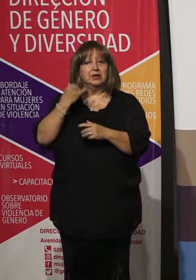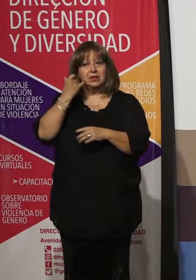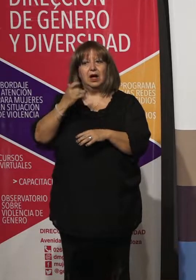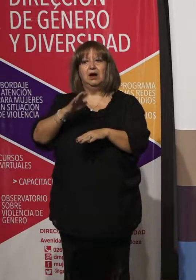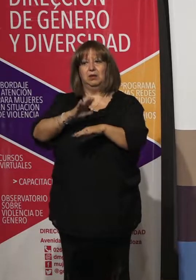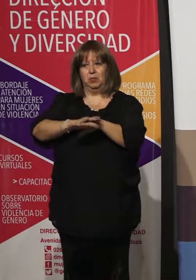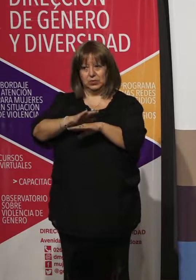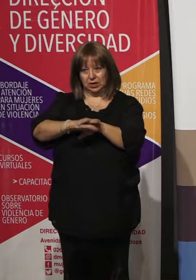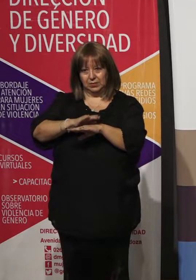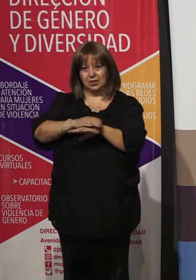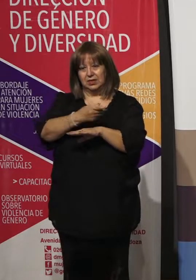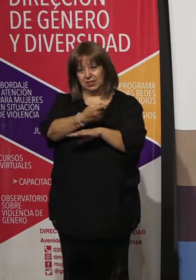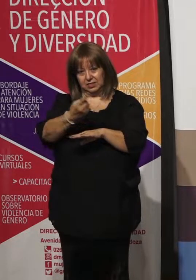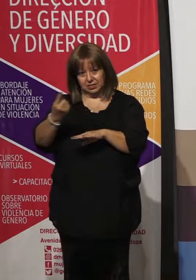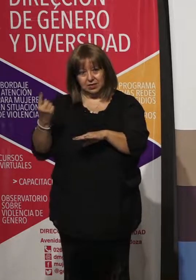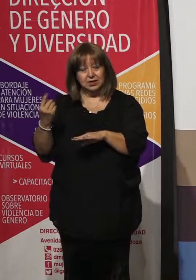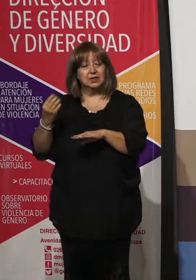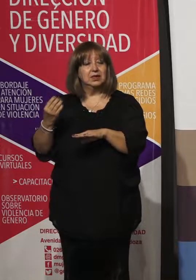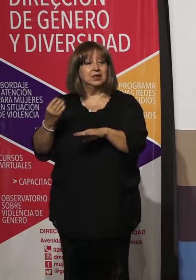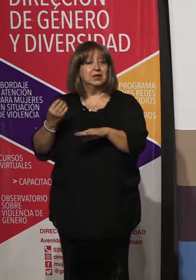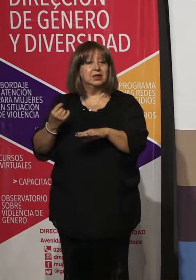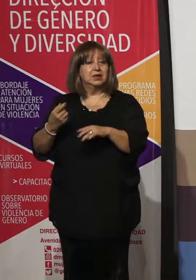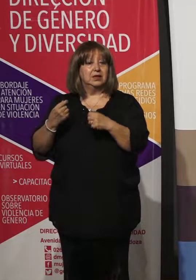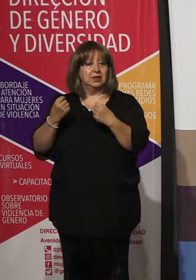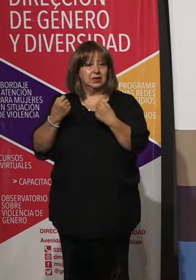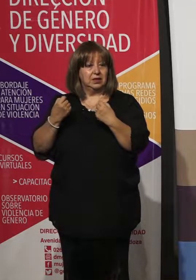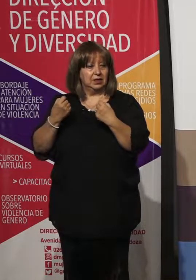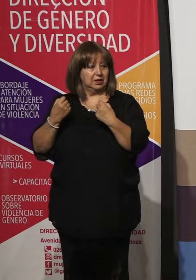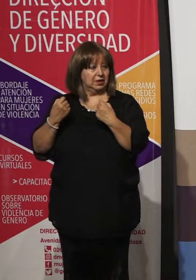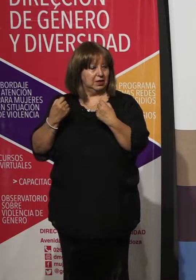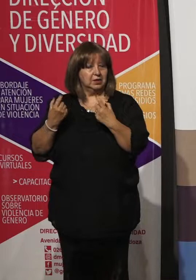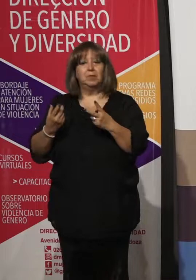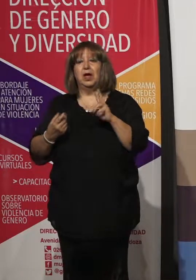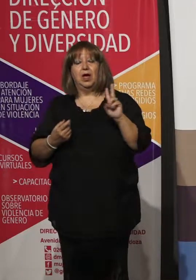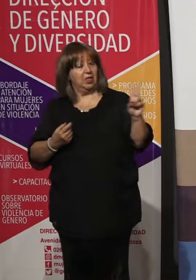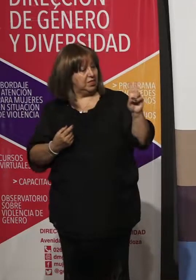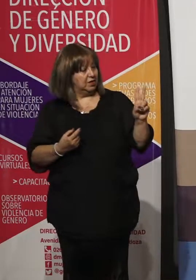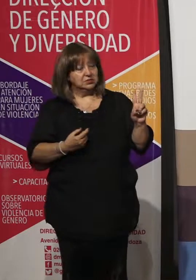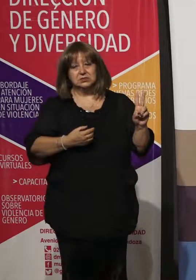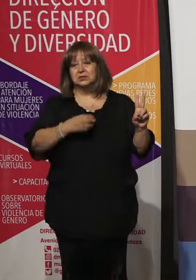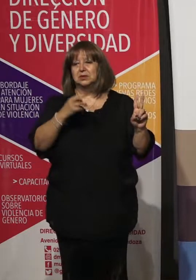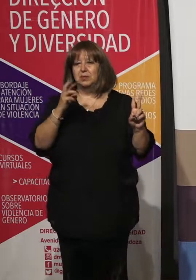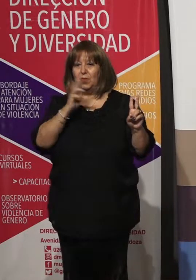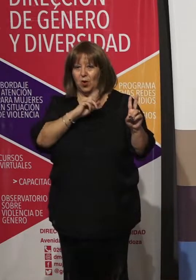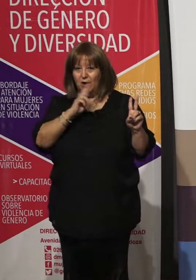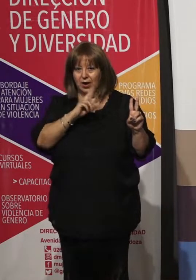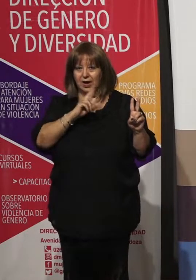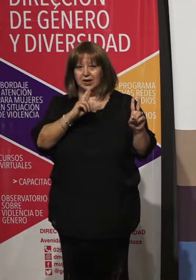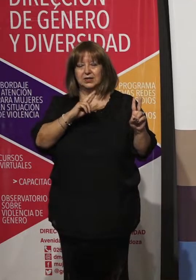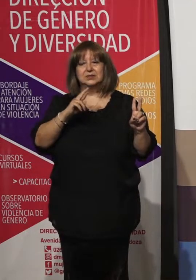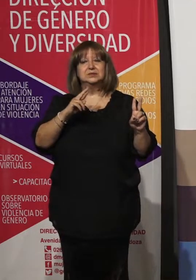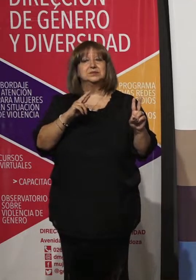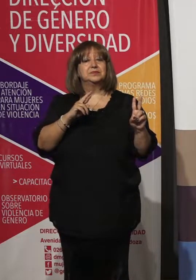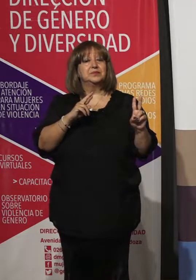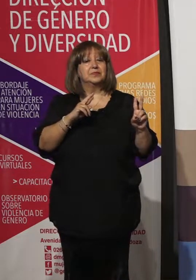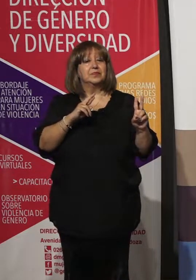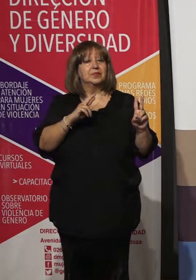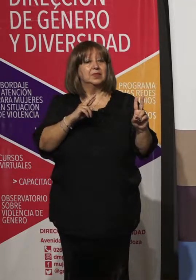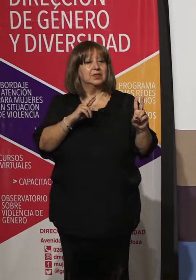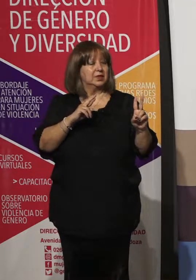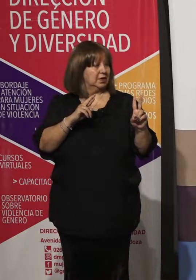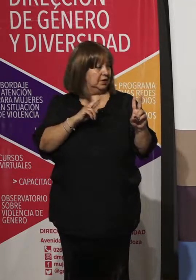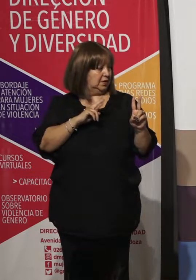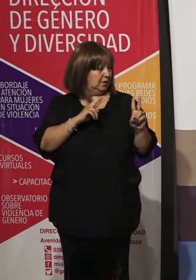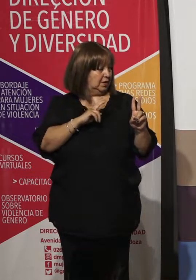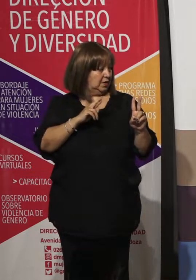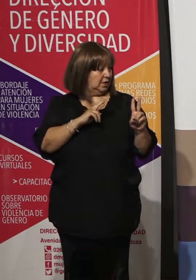compromiso. Y les paso con dos extraordinarias mujeres,